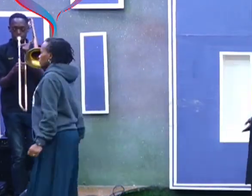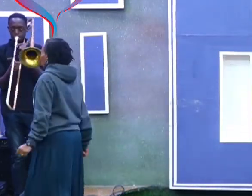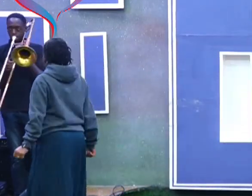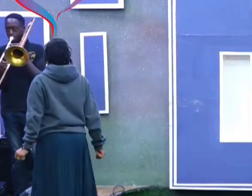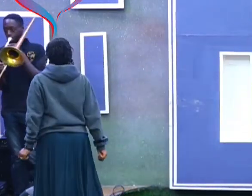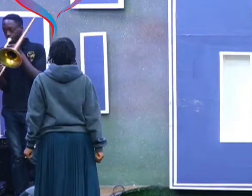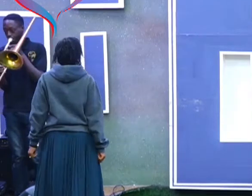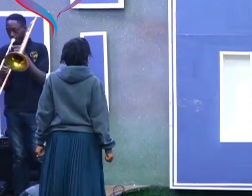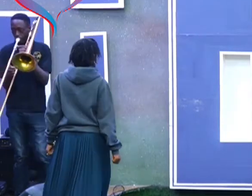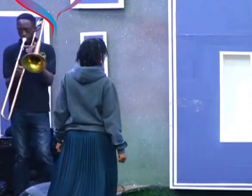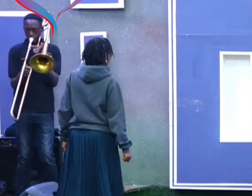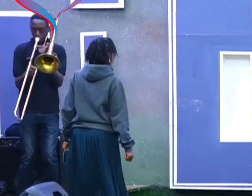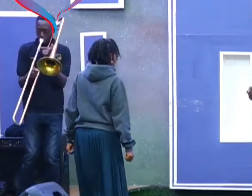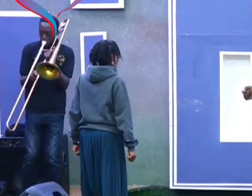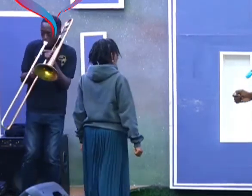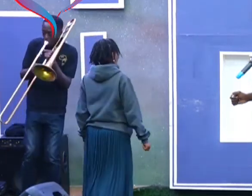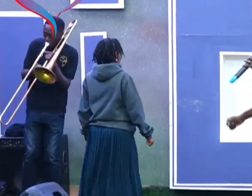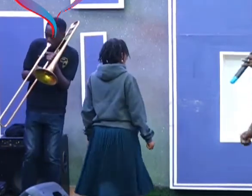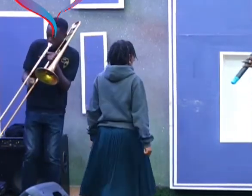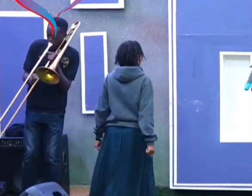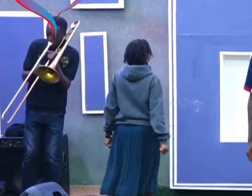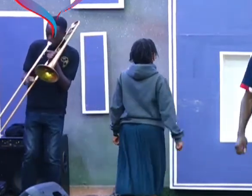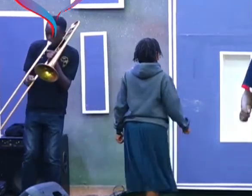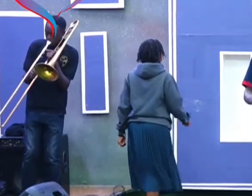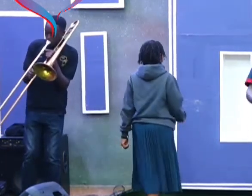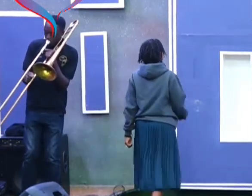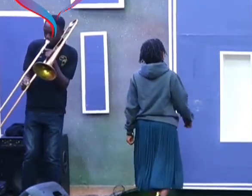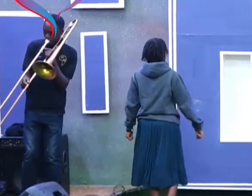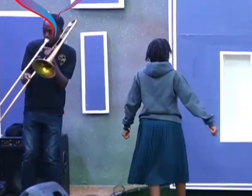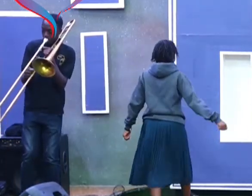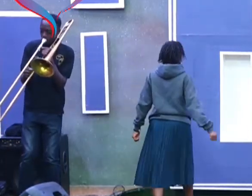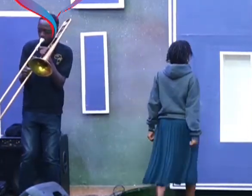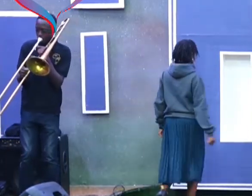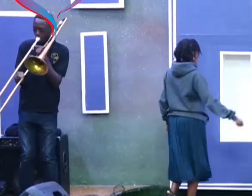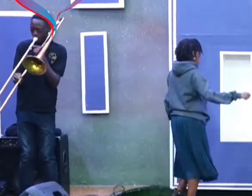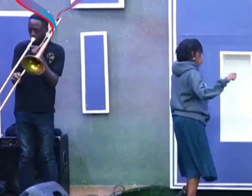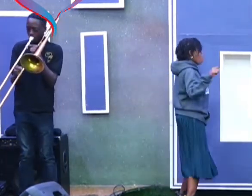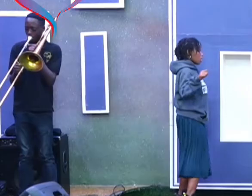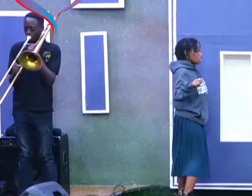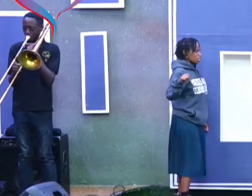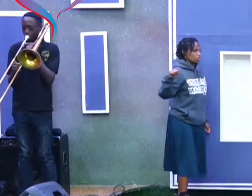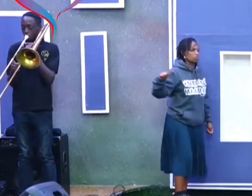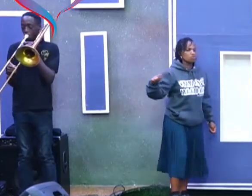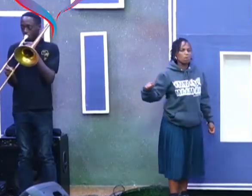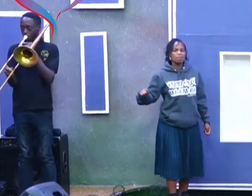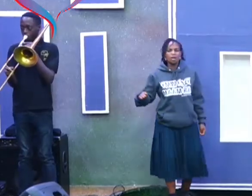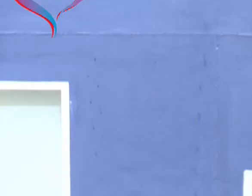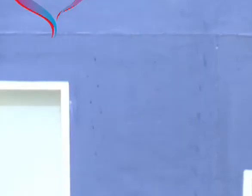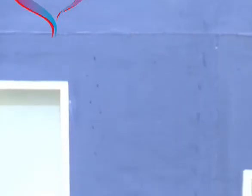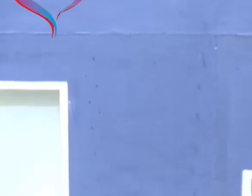katonda Jakara kulaga muyinza bwa katonda Jakara kulaga chitiwa cha katonda